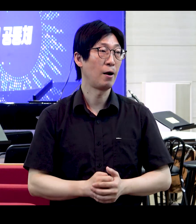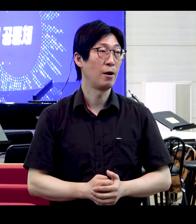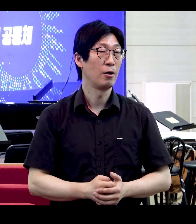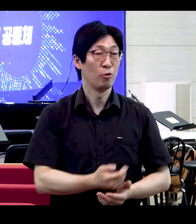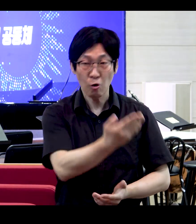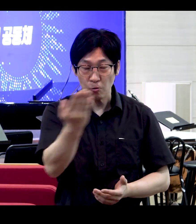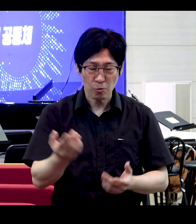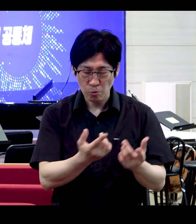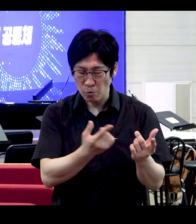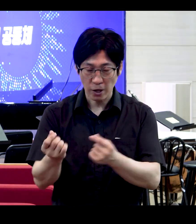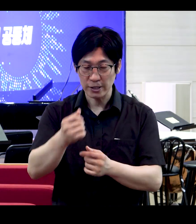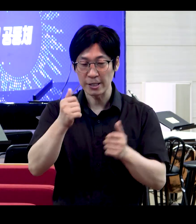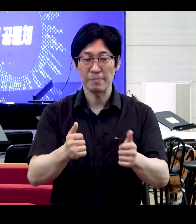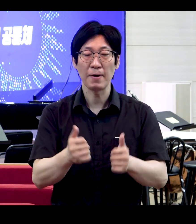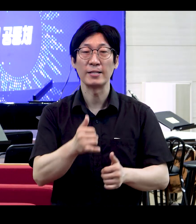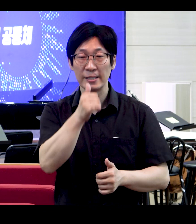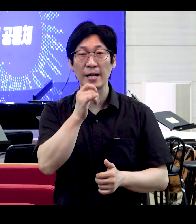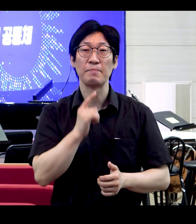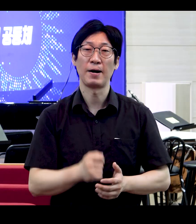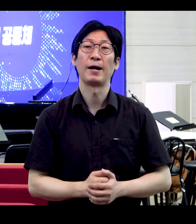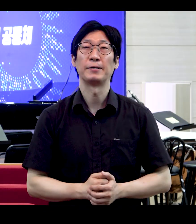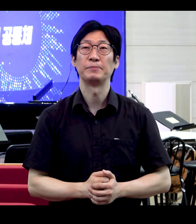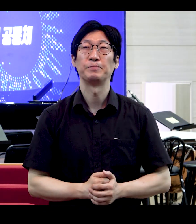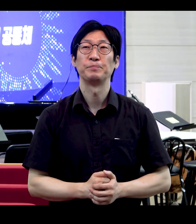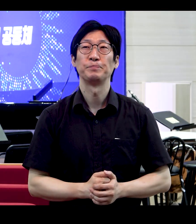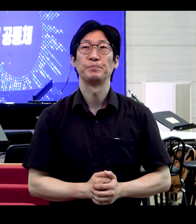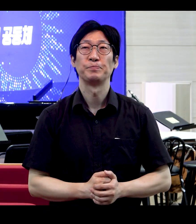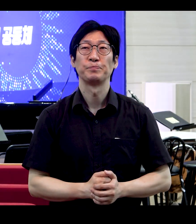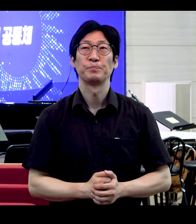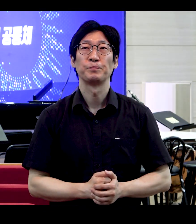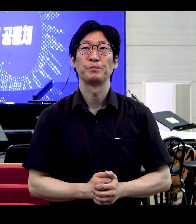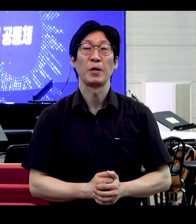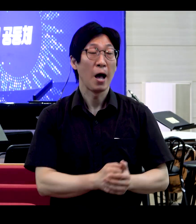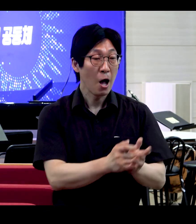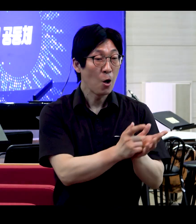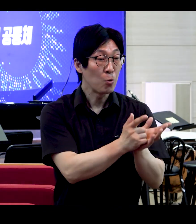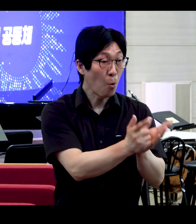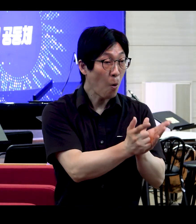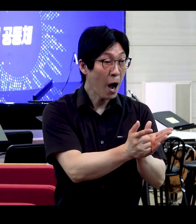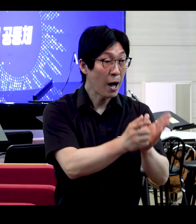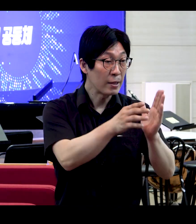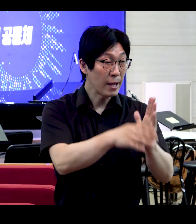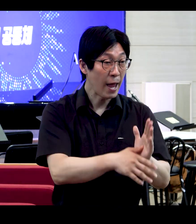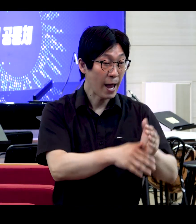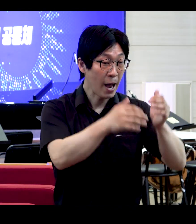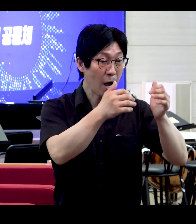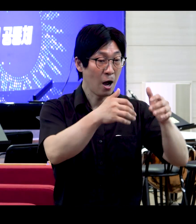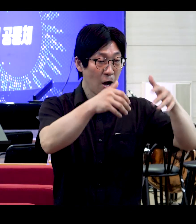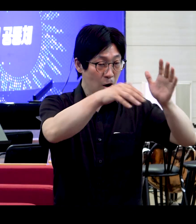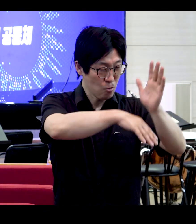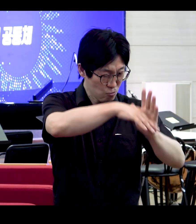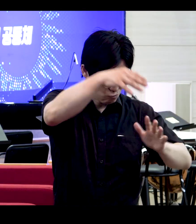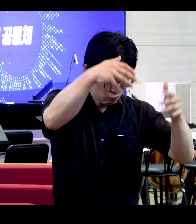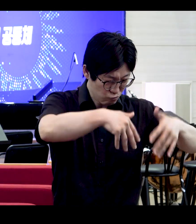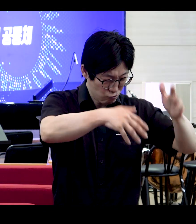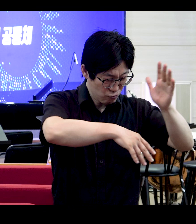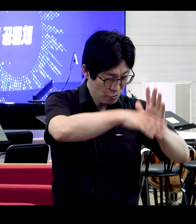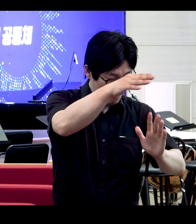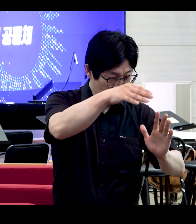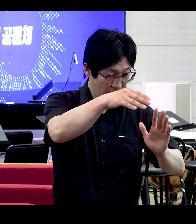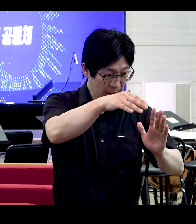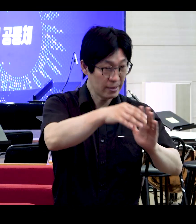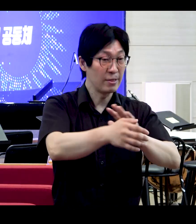거예요. 자, 그렇기 때문에 노아 홍수 그 심판, 그 노아 홍수의 그